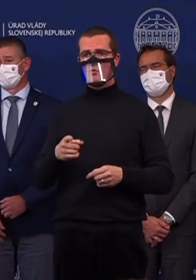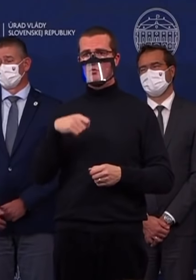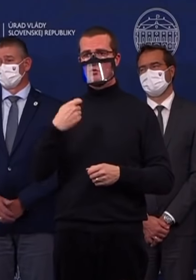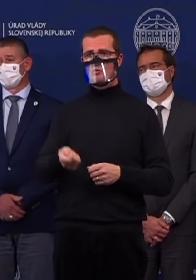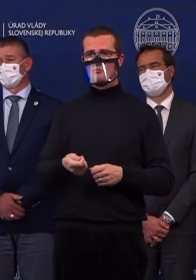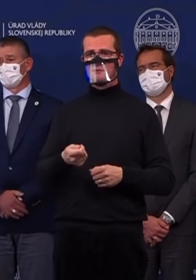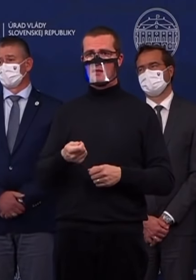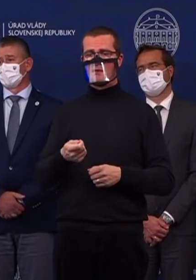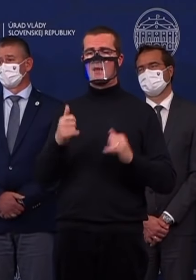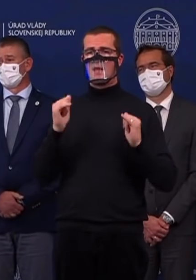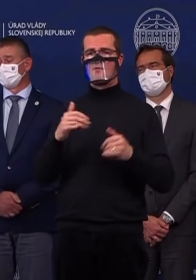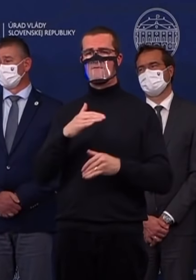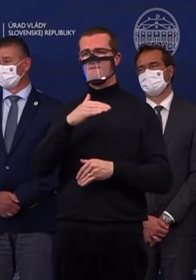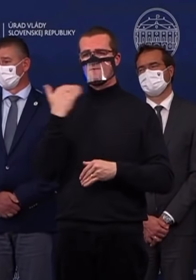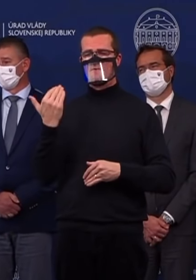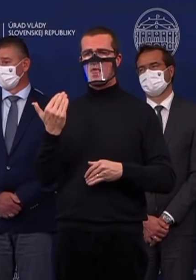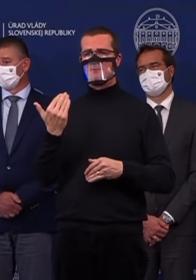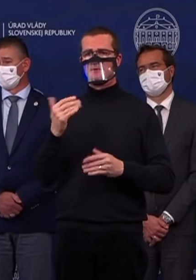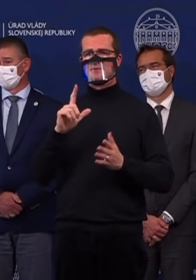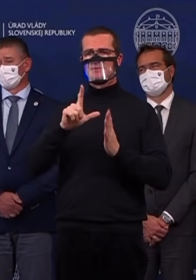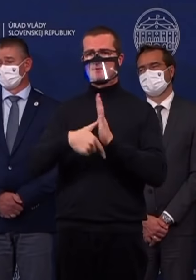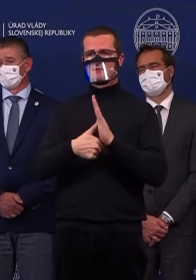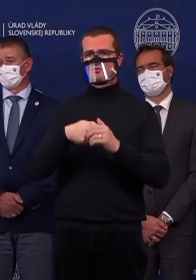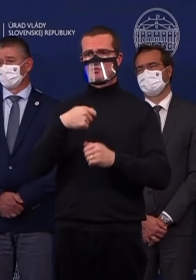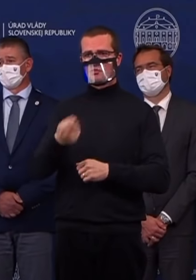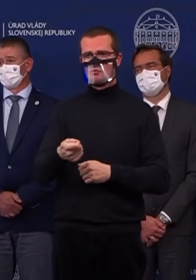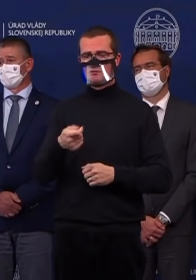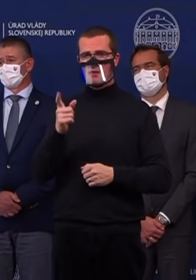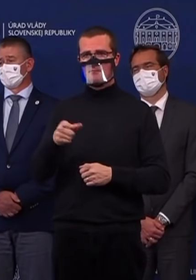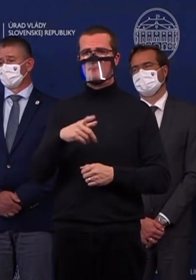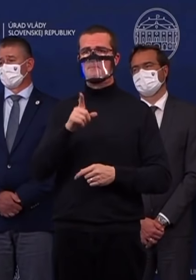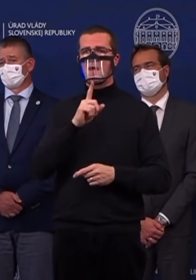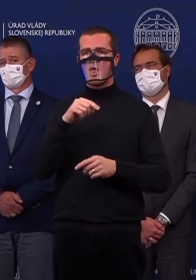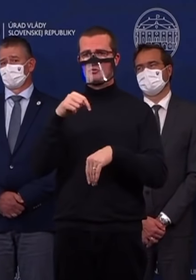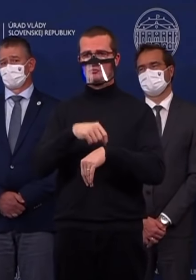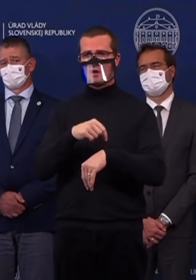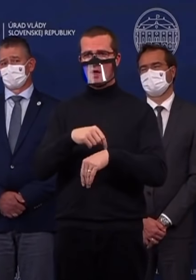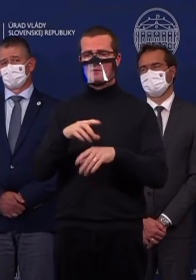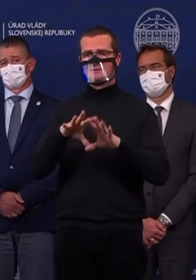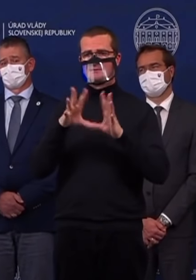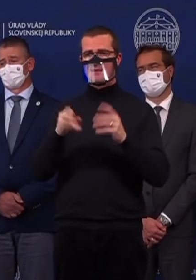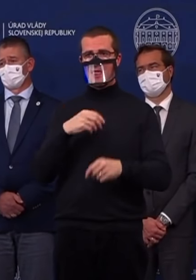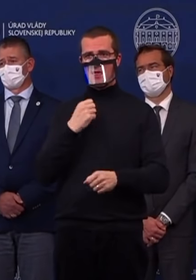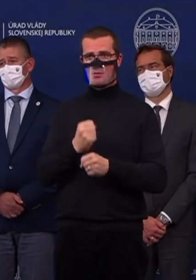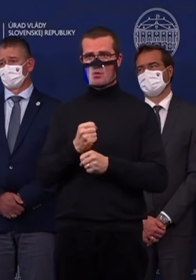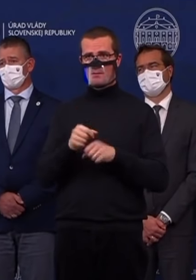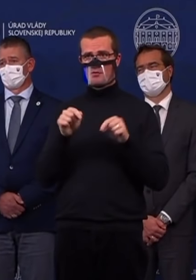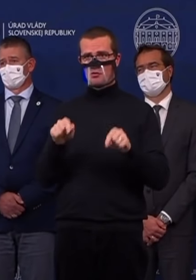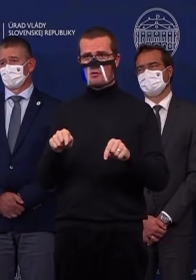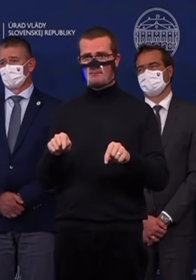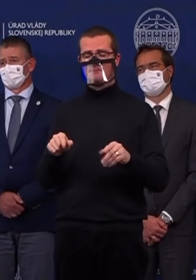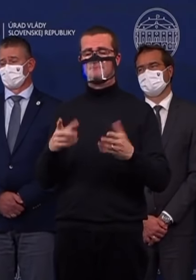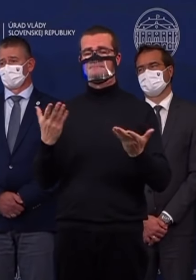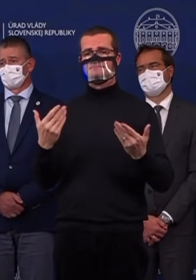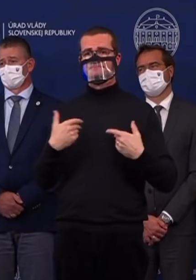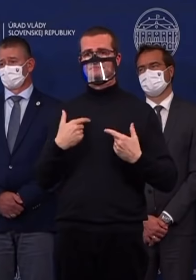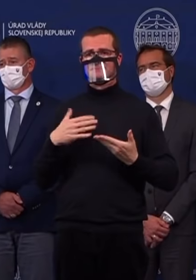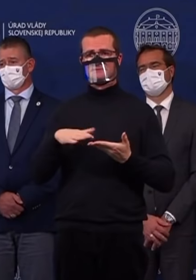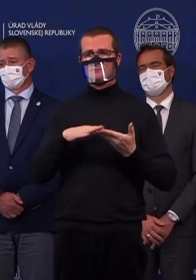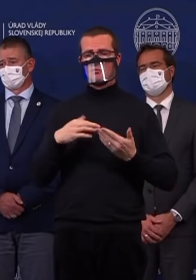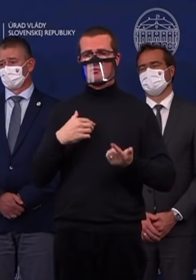dostali veľmi, veľmi neskoro a mali veľmi málo času na to, aby sa to celé zrealizovalo, tak potom sme sa aj